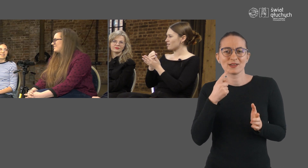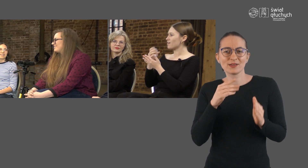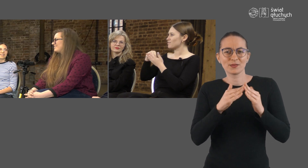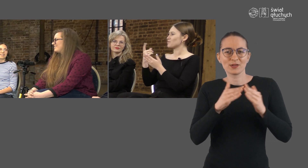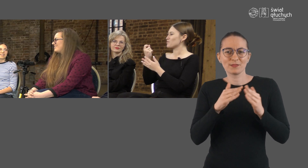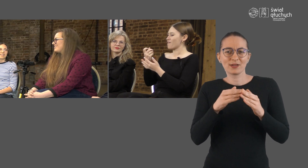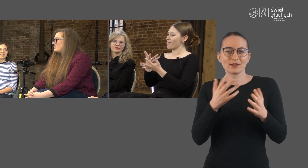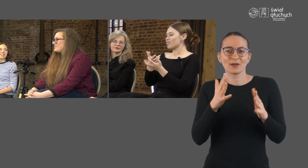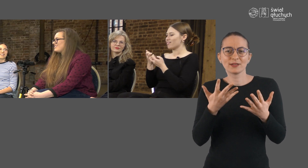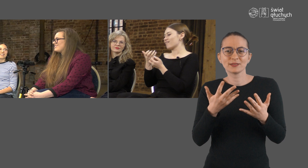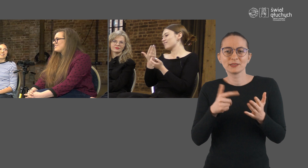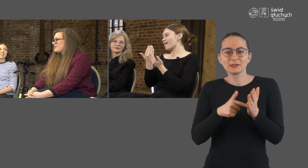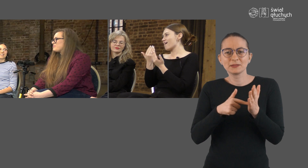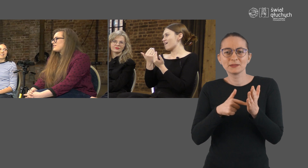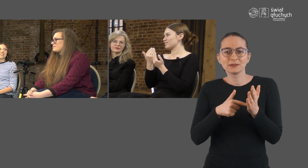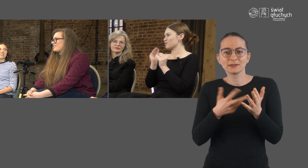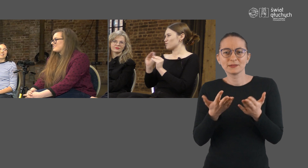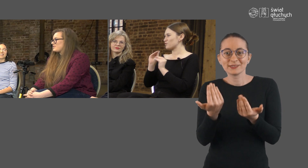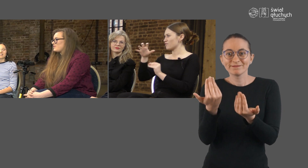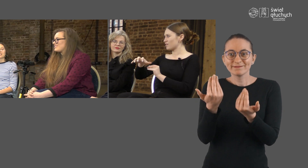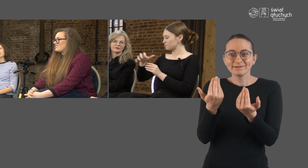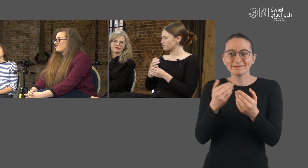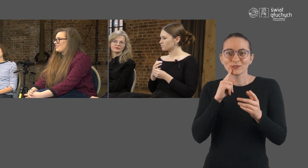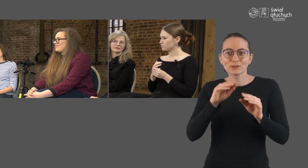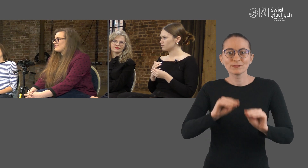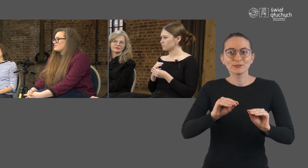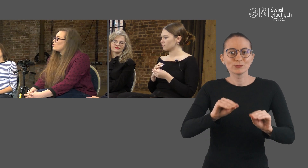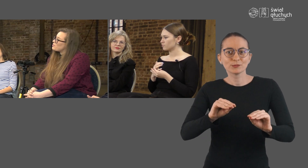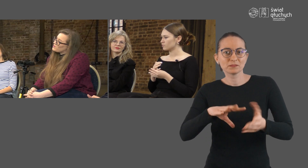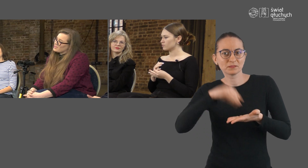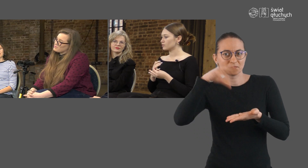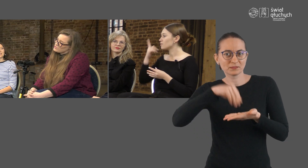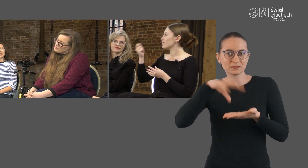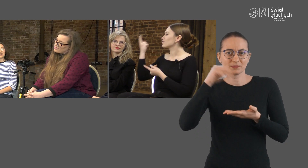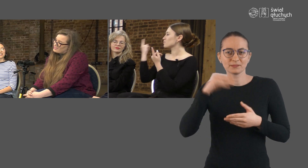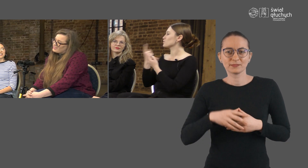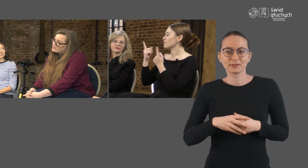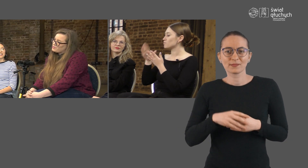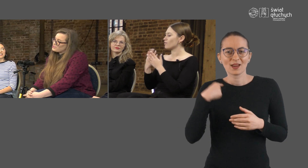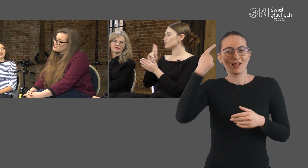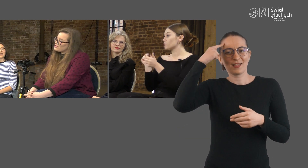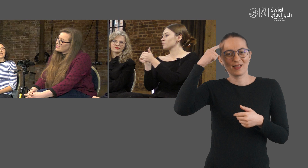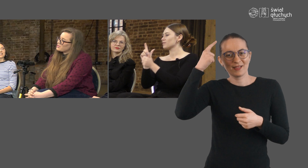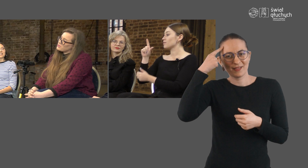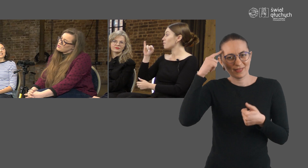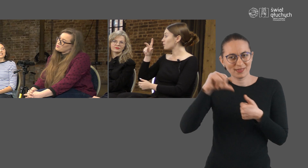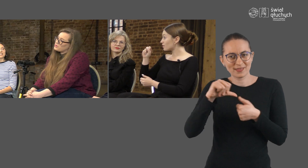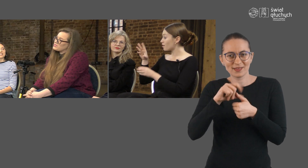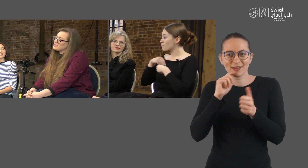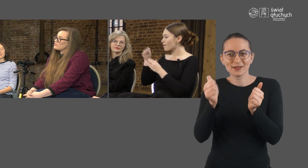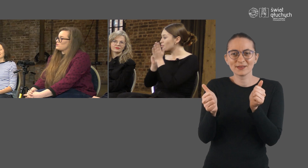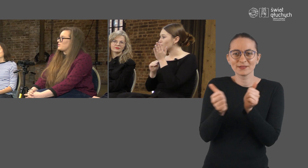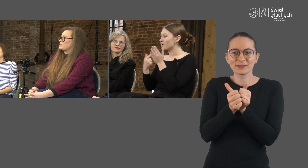mnie. I ja pamiętam takie sytuacje, że Paulina, możesz mi pożyczyć notatki,